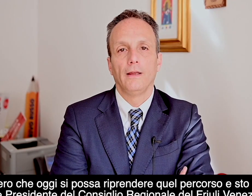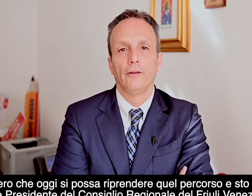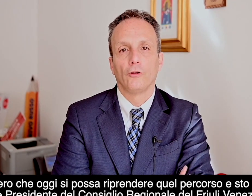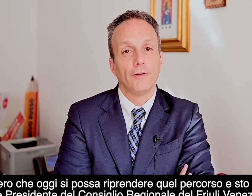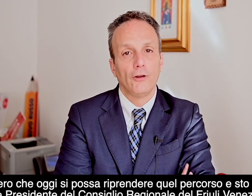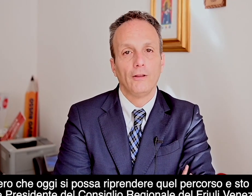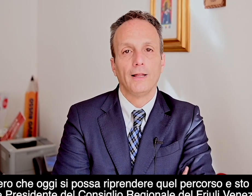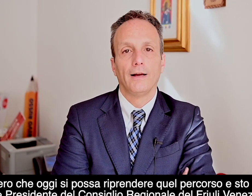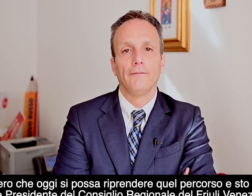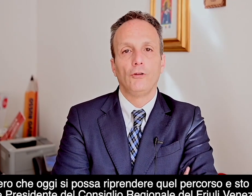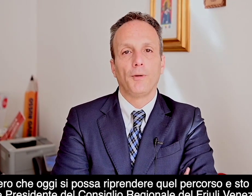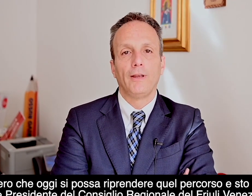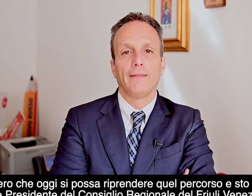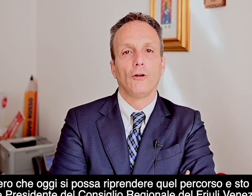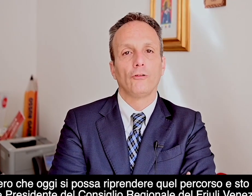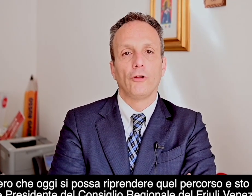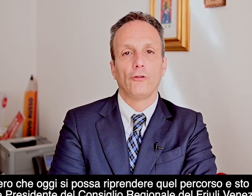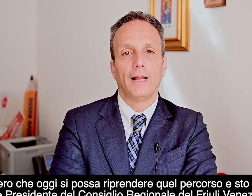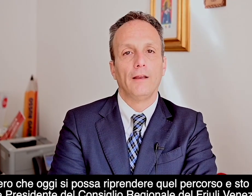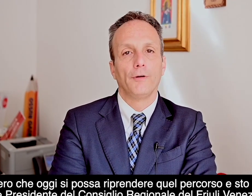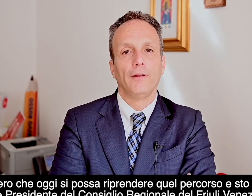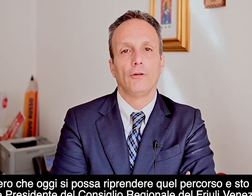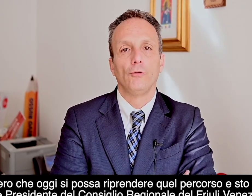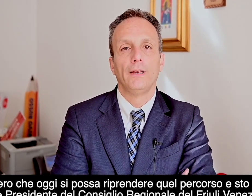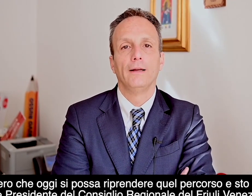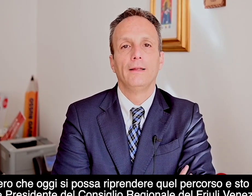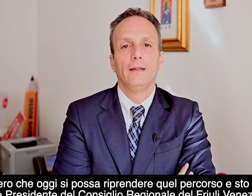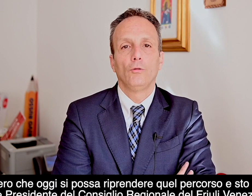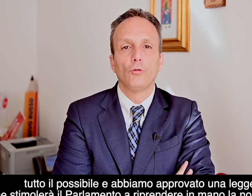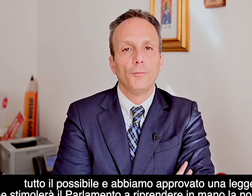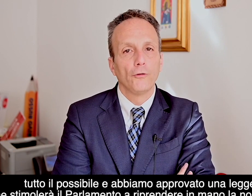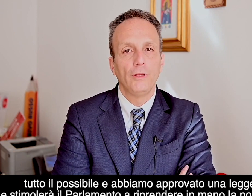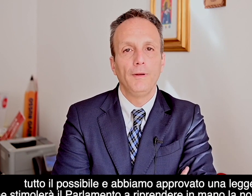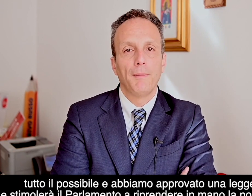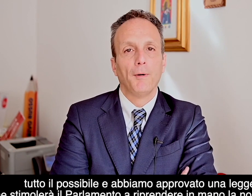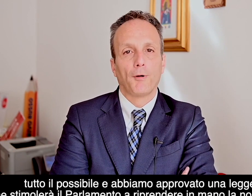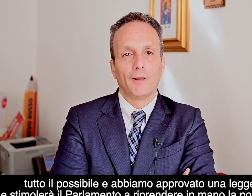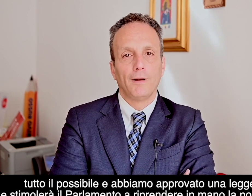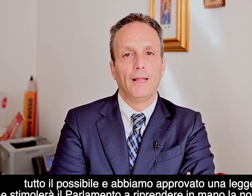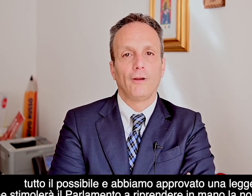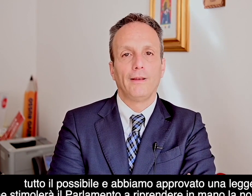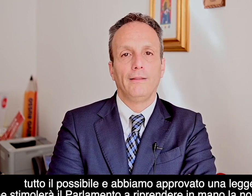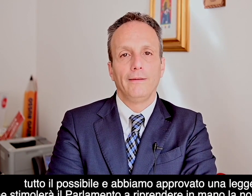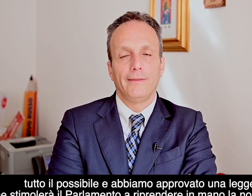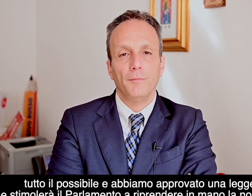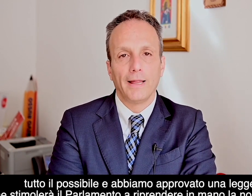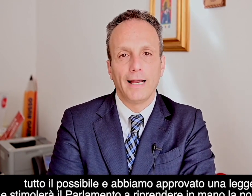sto facendo da vicepresidente del consiglio regionale e finanza giulia tutto il possibile abbiamo approvato una legge che stimolerà il